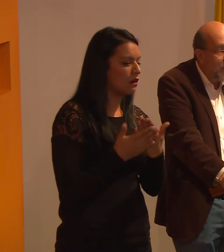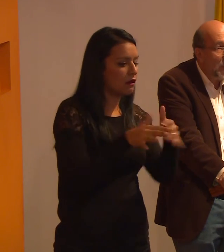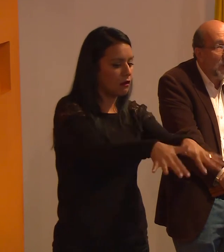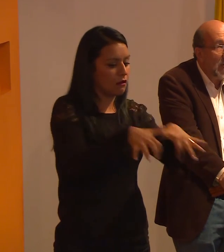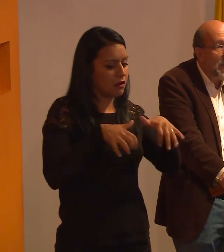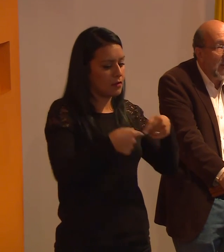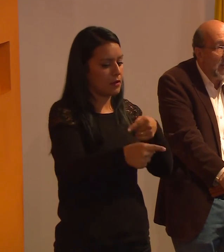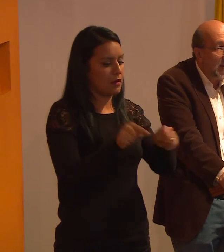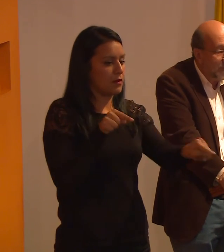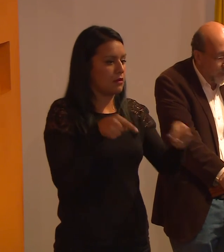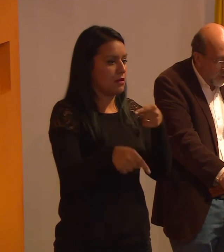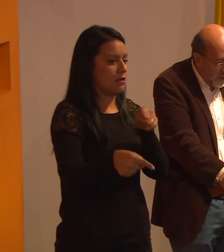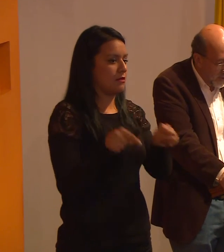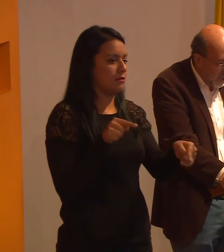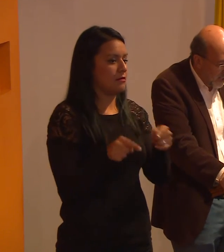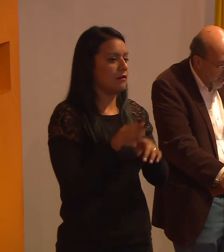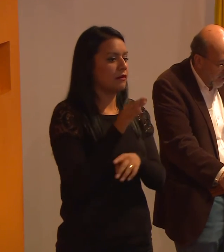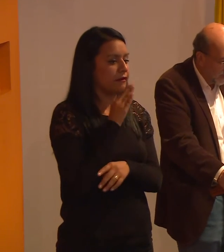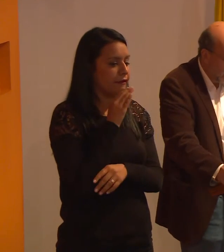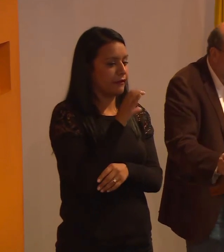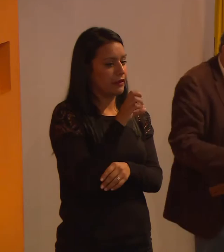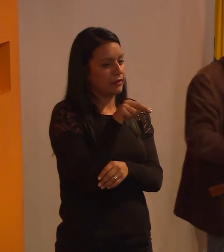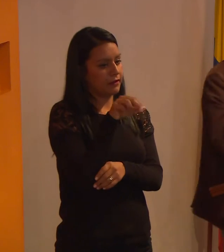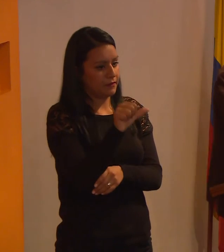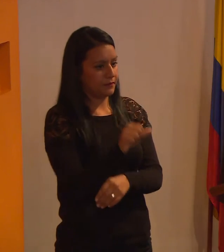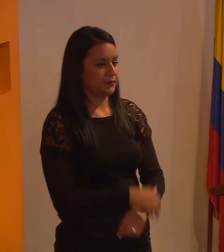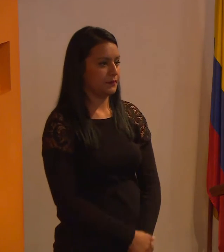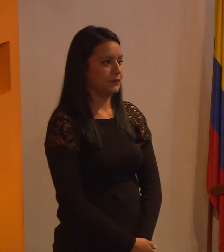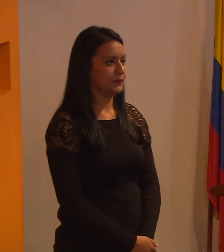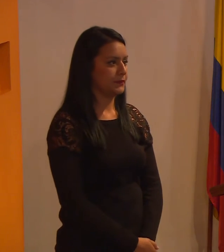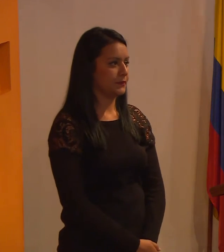plenaria programada por el CNA.